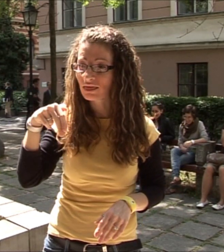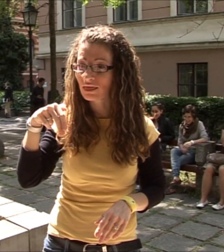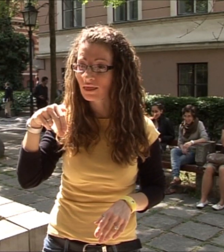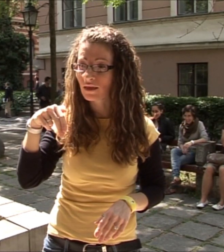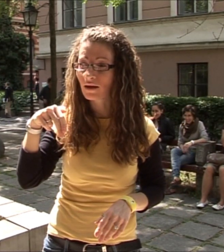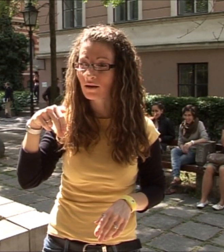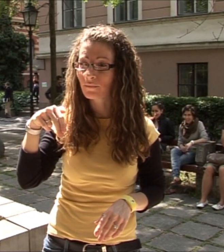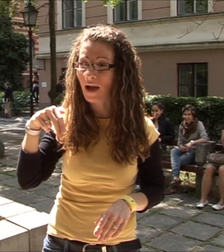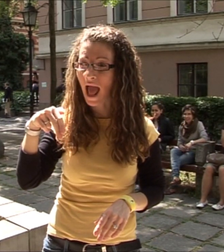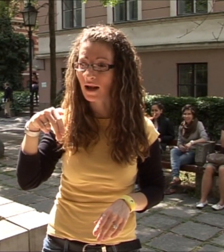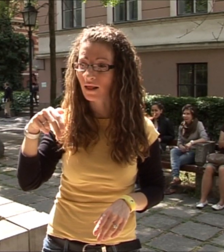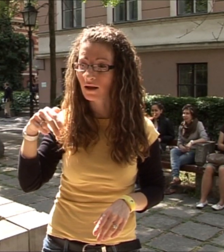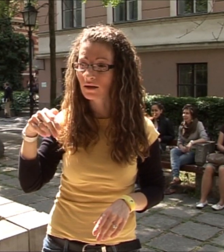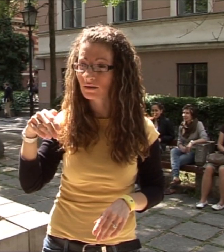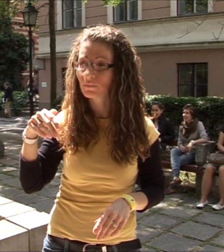van már